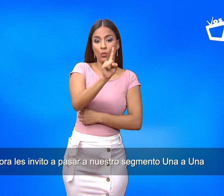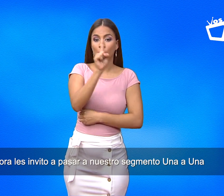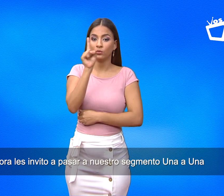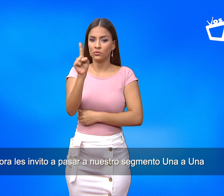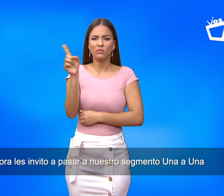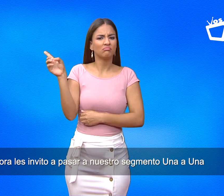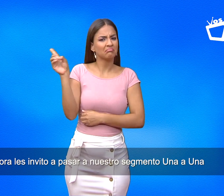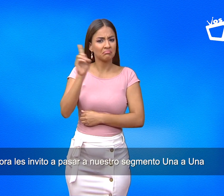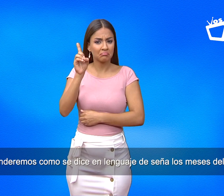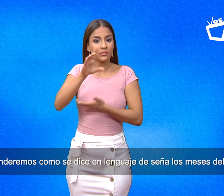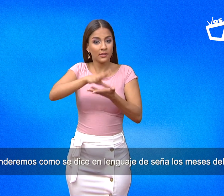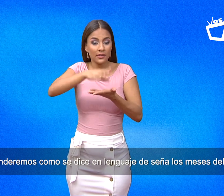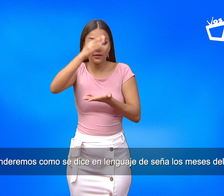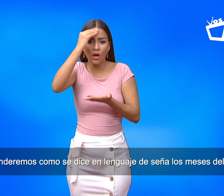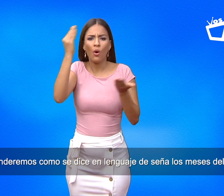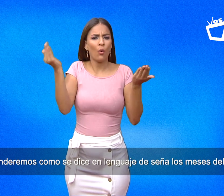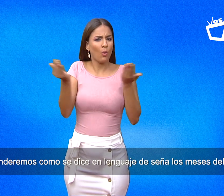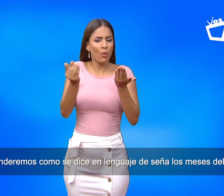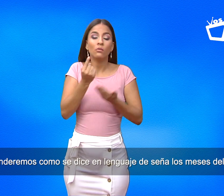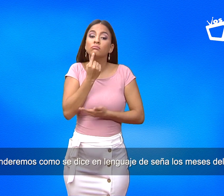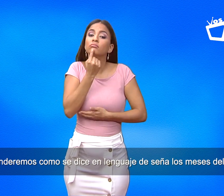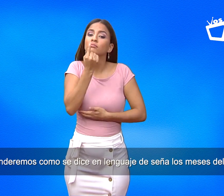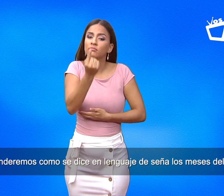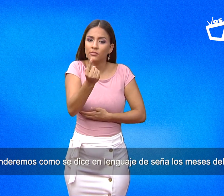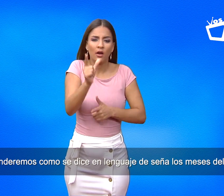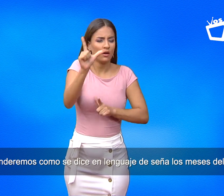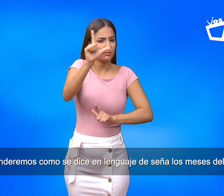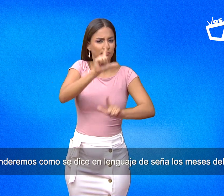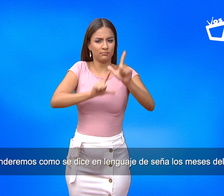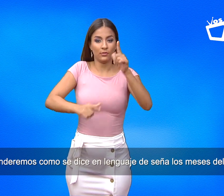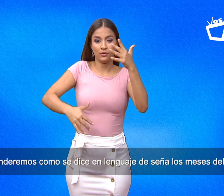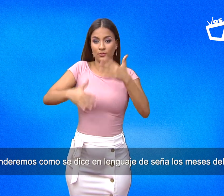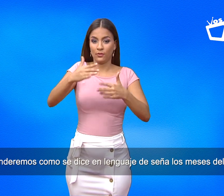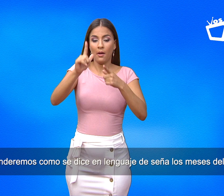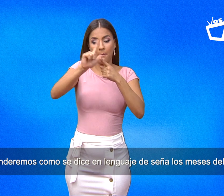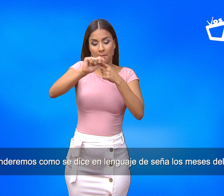donde aprenderemos cómo se dicen en lenguaje de señas los meses del año